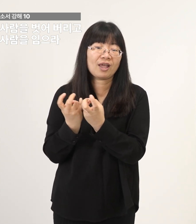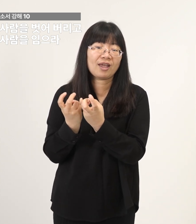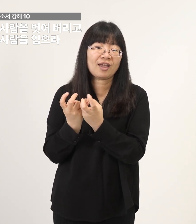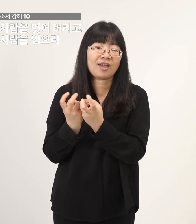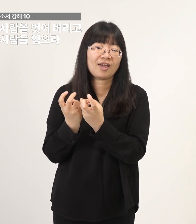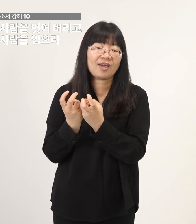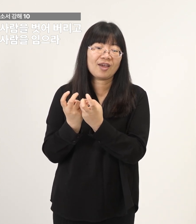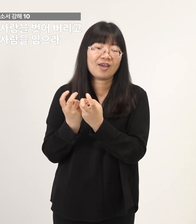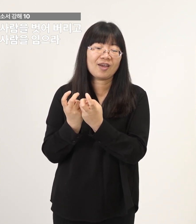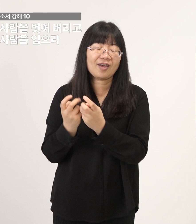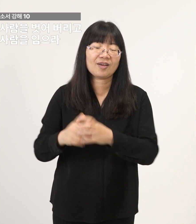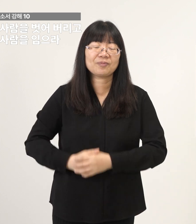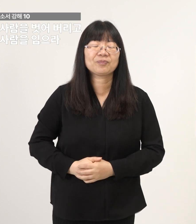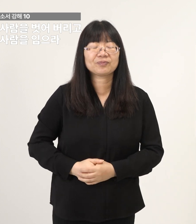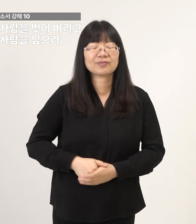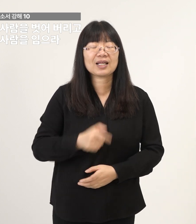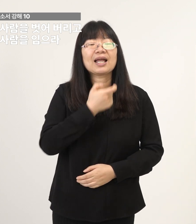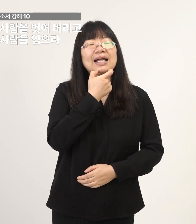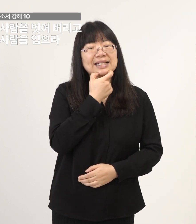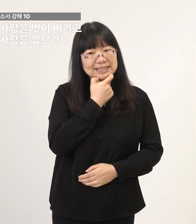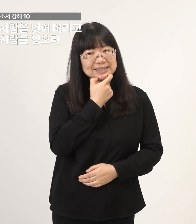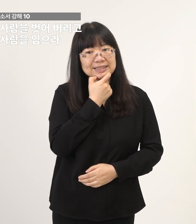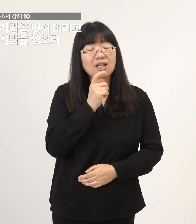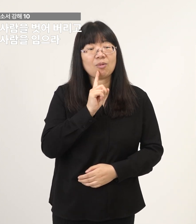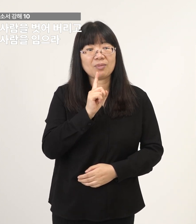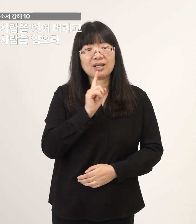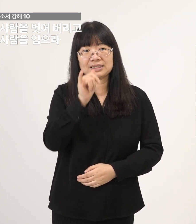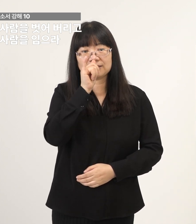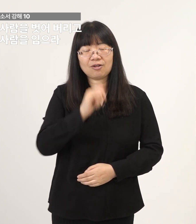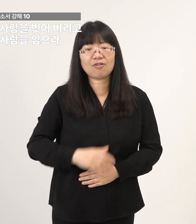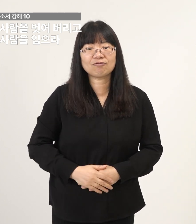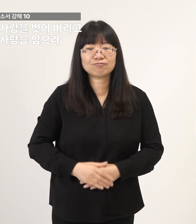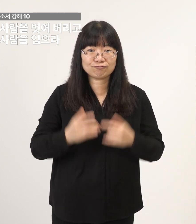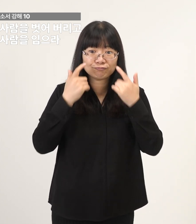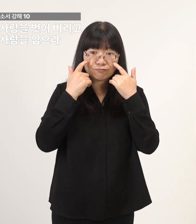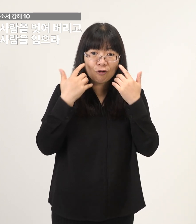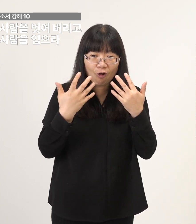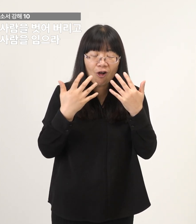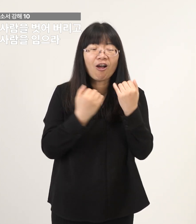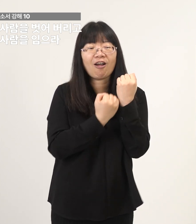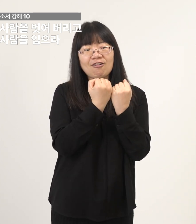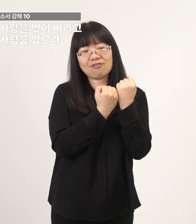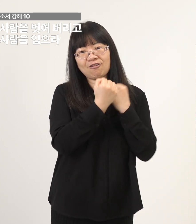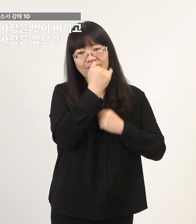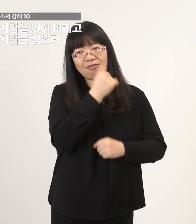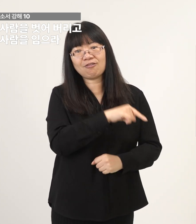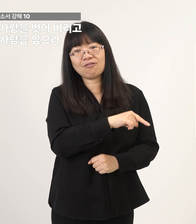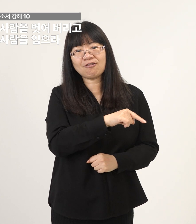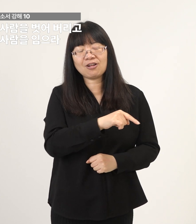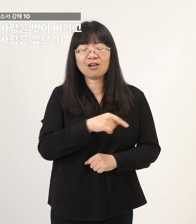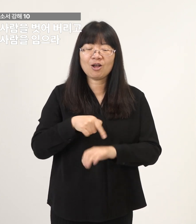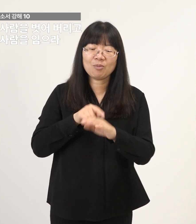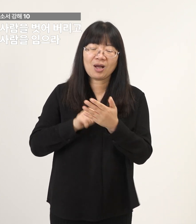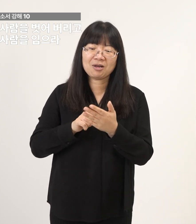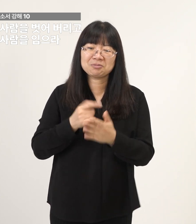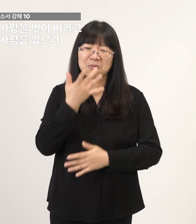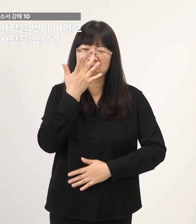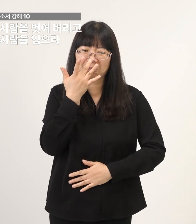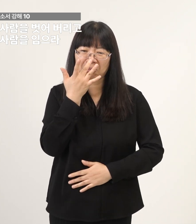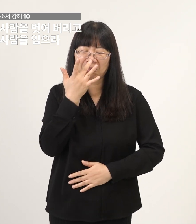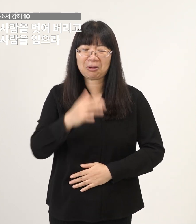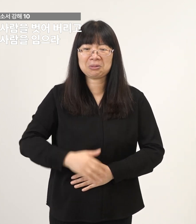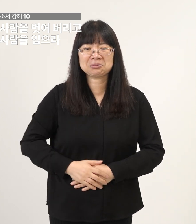있어요? 싫어했다고 돼 있어요. 이게 정확한 해석이에요. 마음이